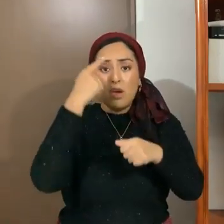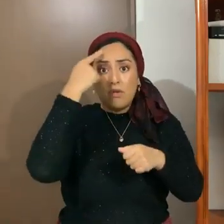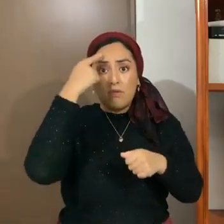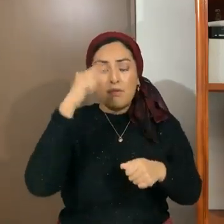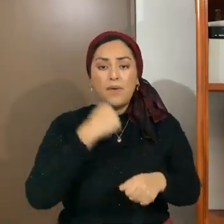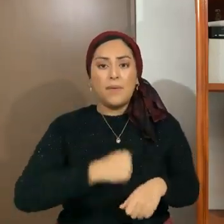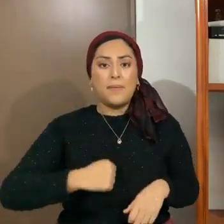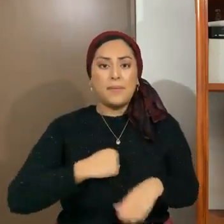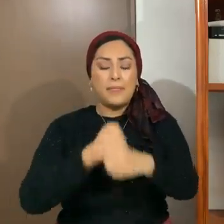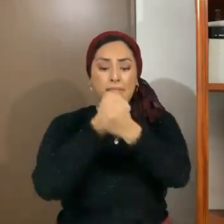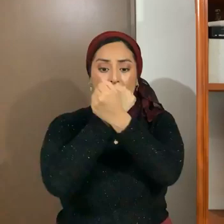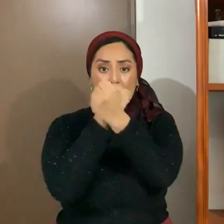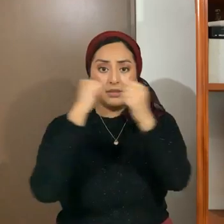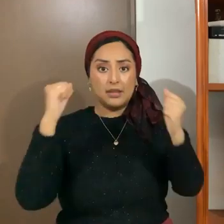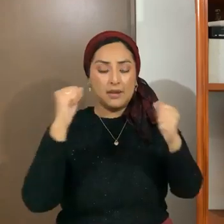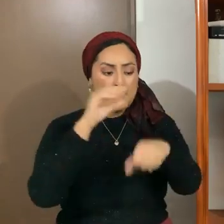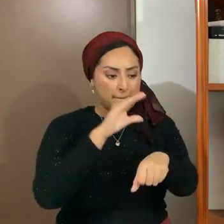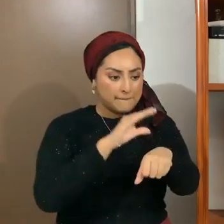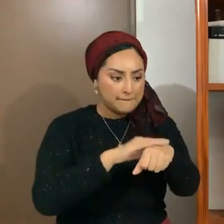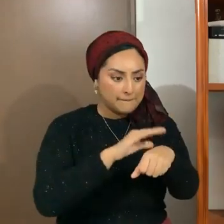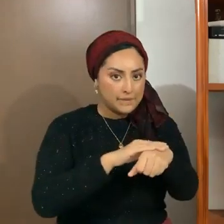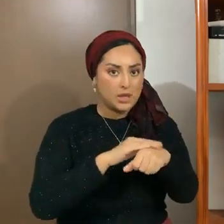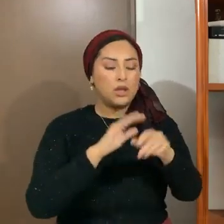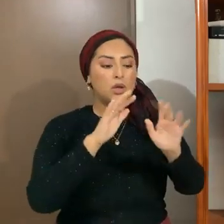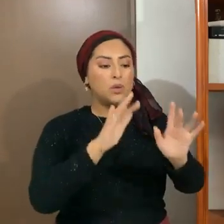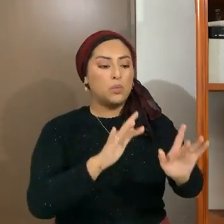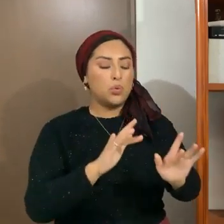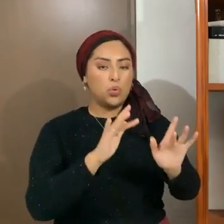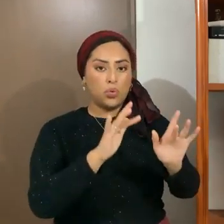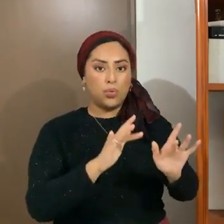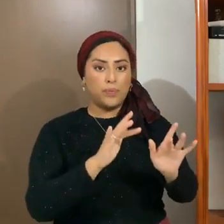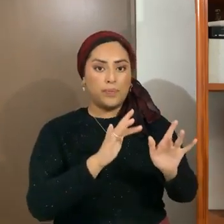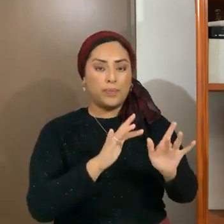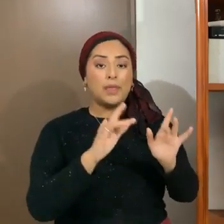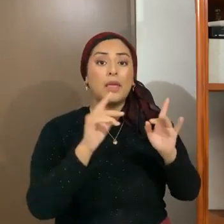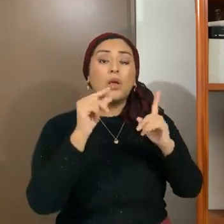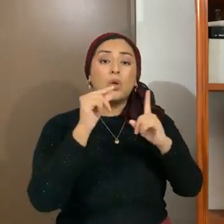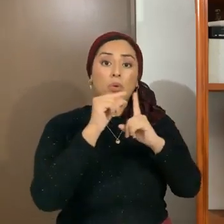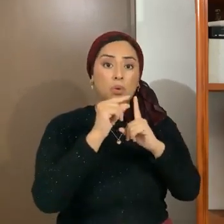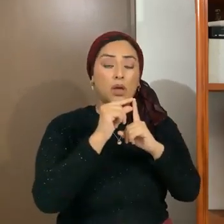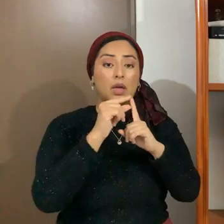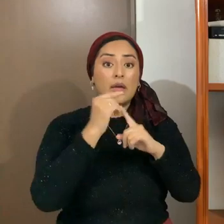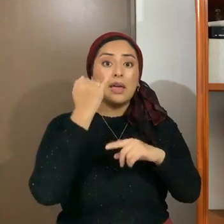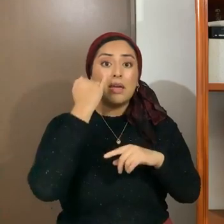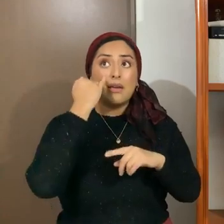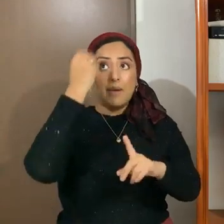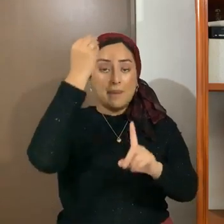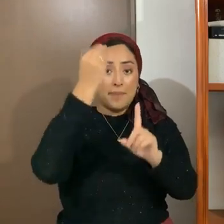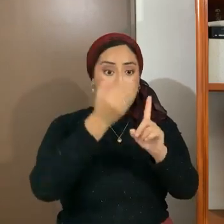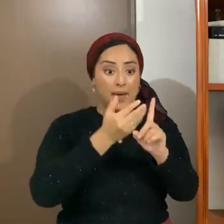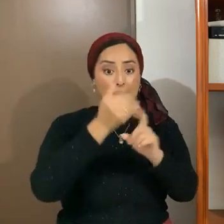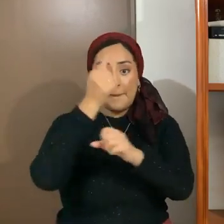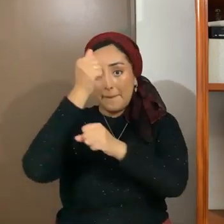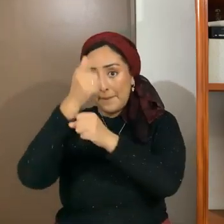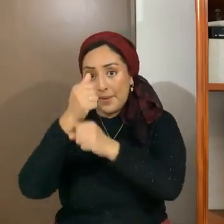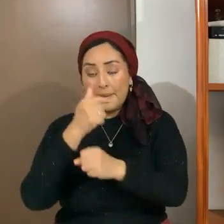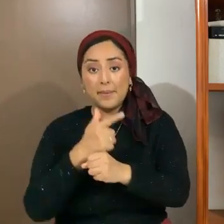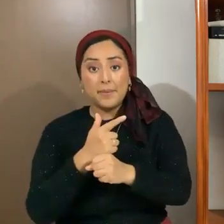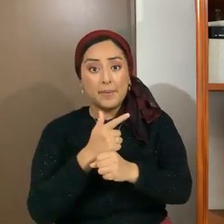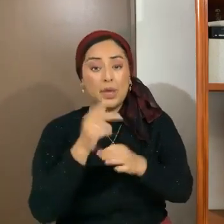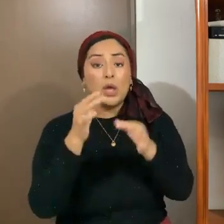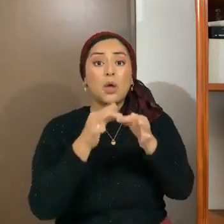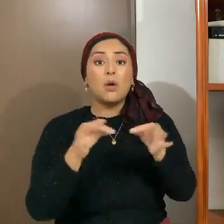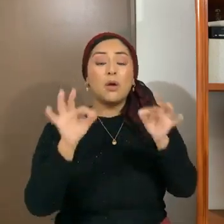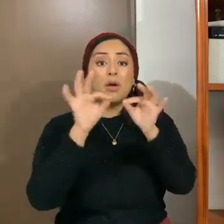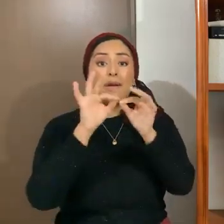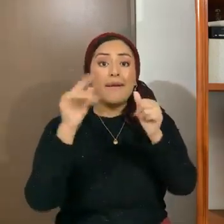para salvación, para exhortación y para consolación. Y esta palabra, si es que le llega a un hermano o hermana, debe ser dirigida